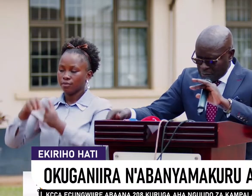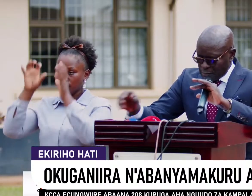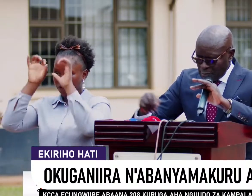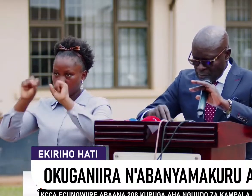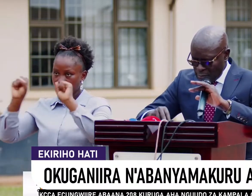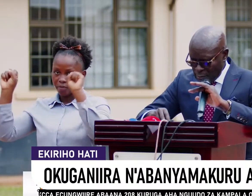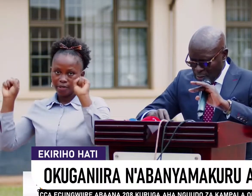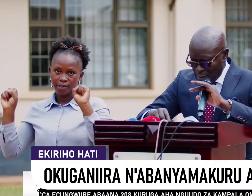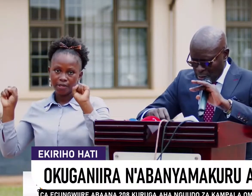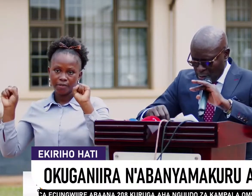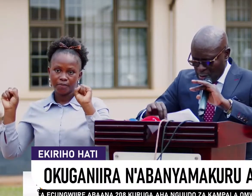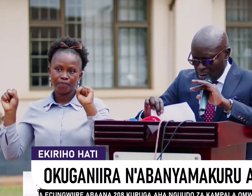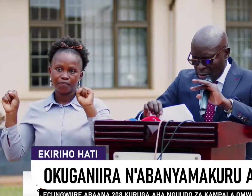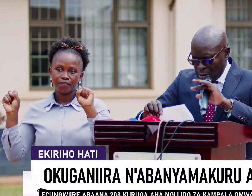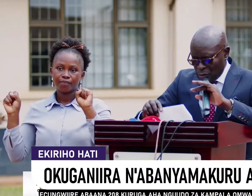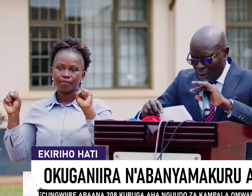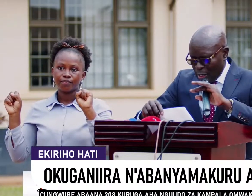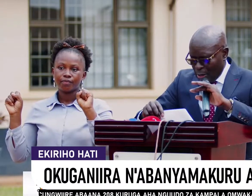president.